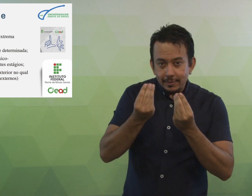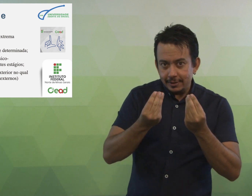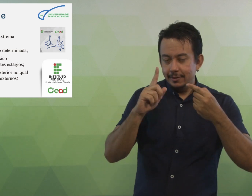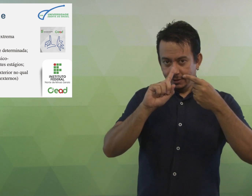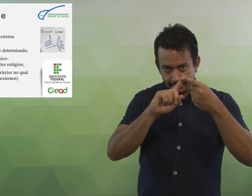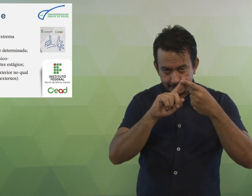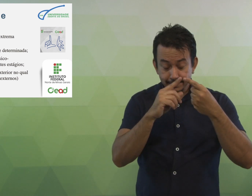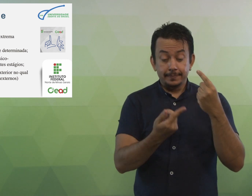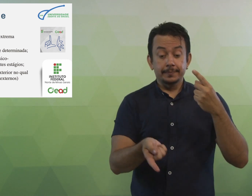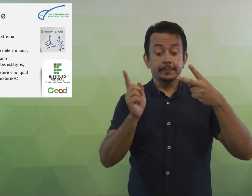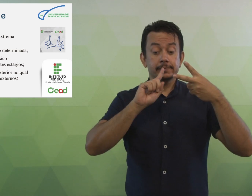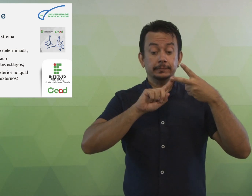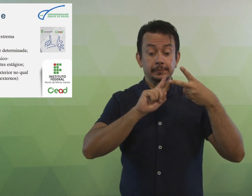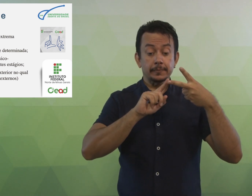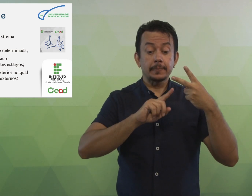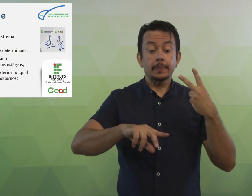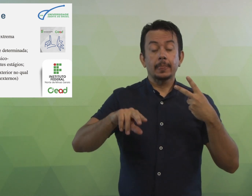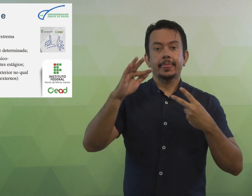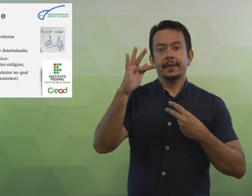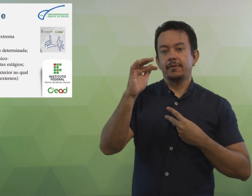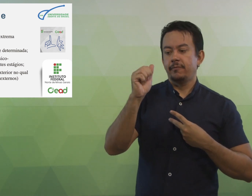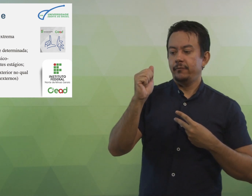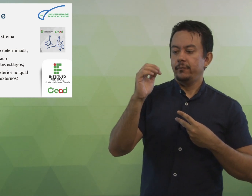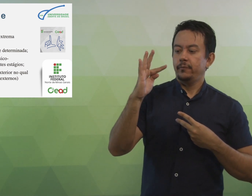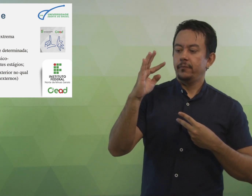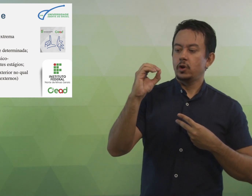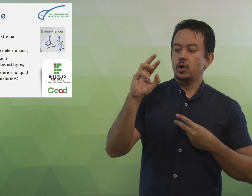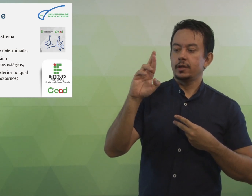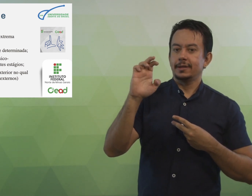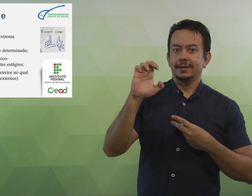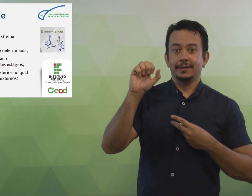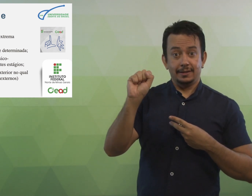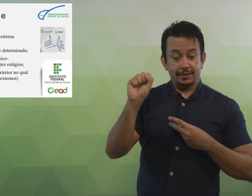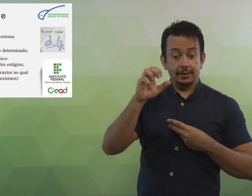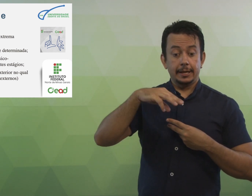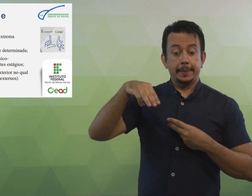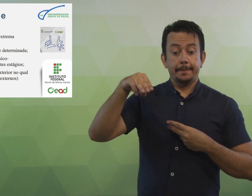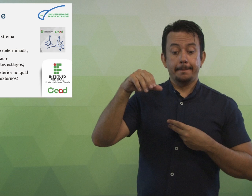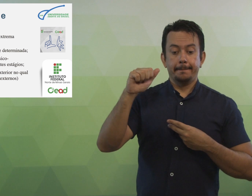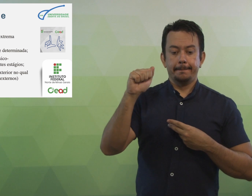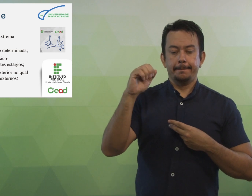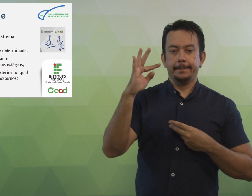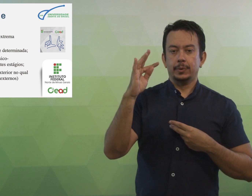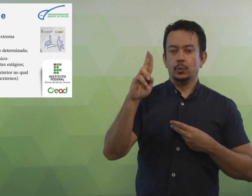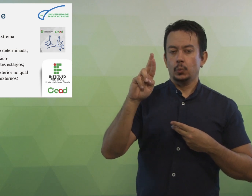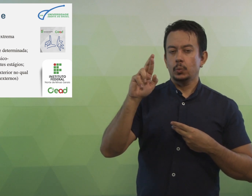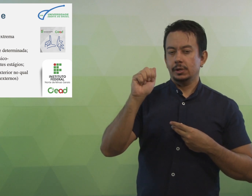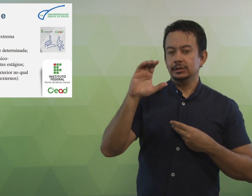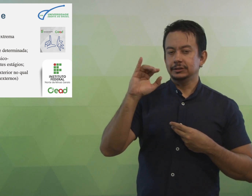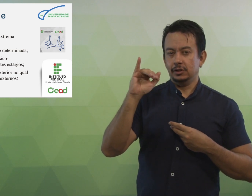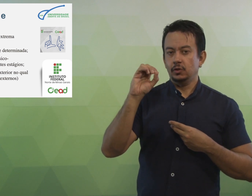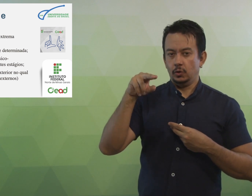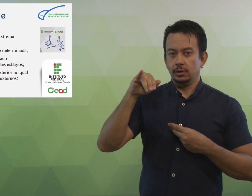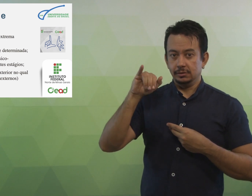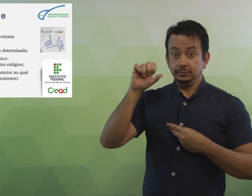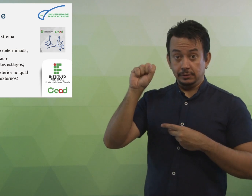estrutura inata, uma estrutura que está nela. O segundo são os fatores